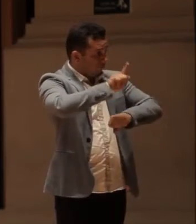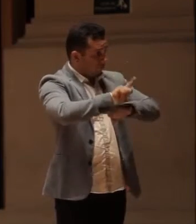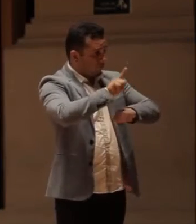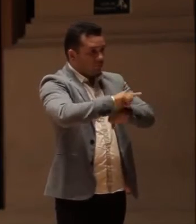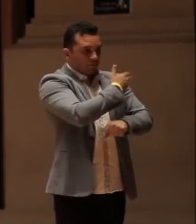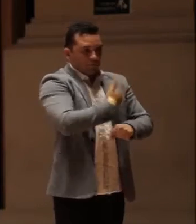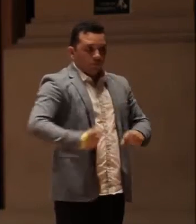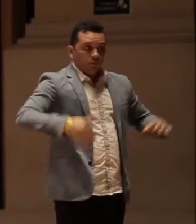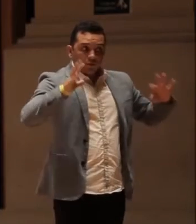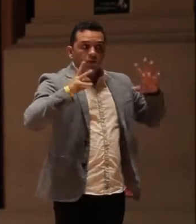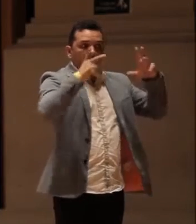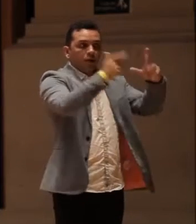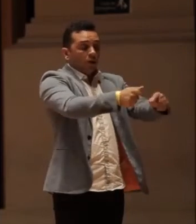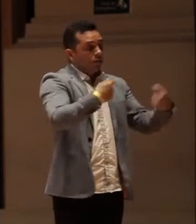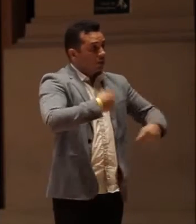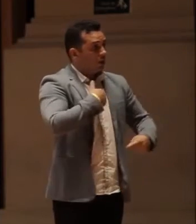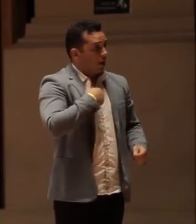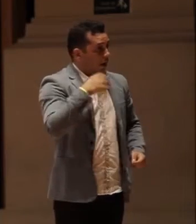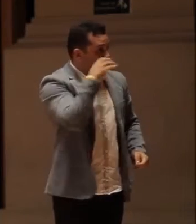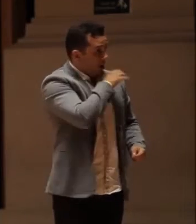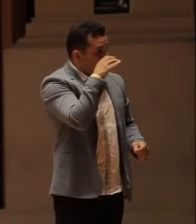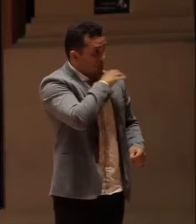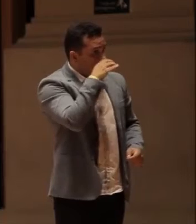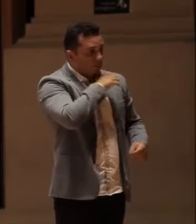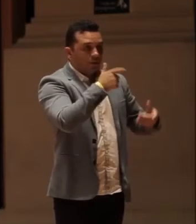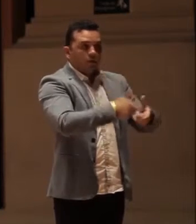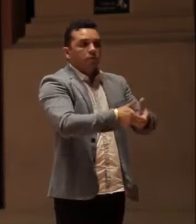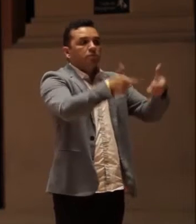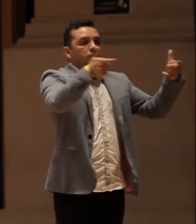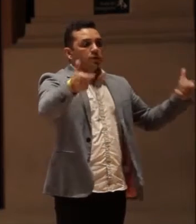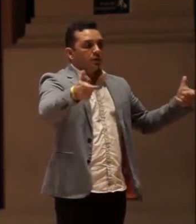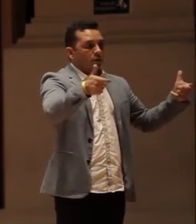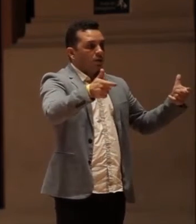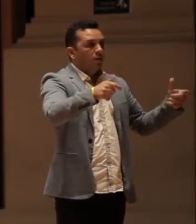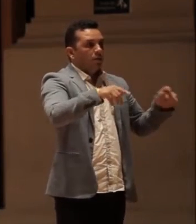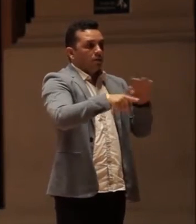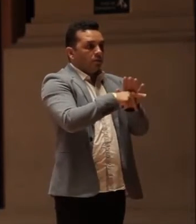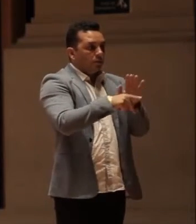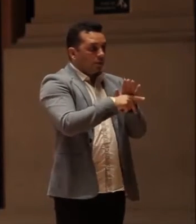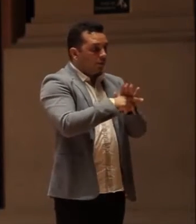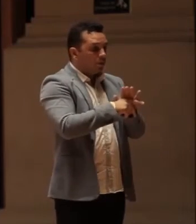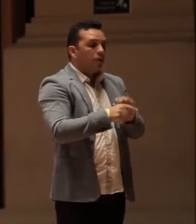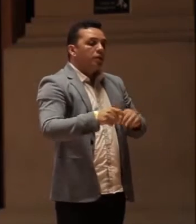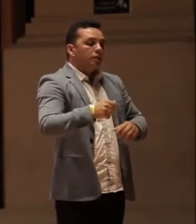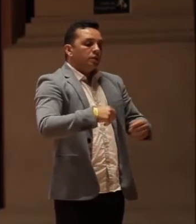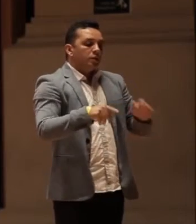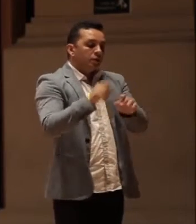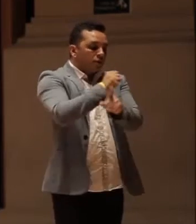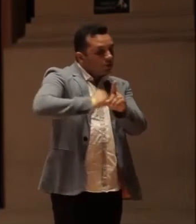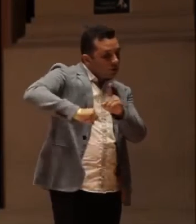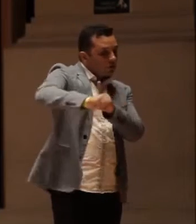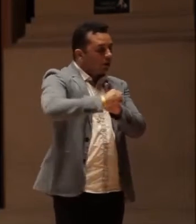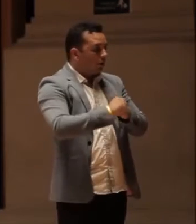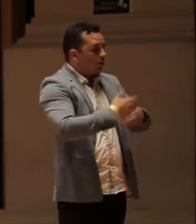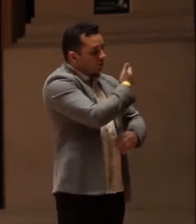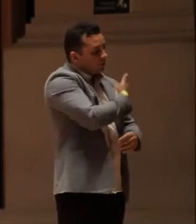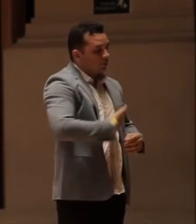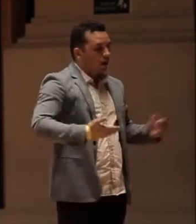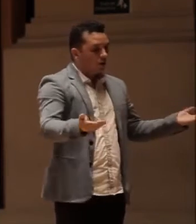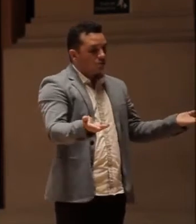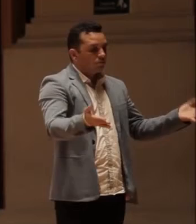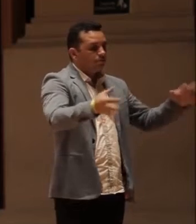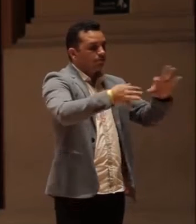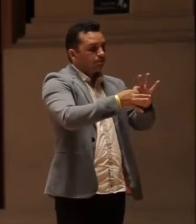geral demandam urgência na ampliação de parcerias entre estados e a sociedade e de aprofundamento